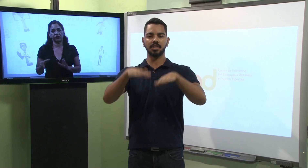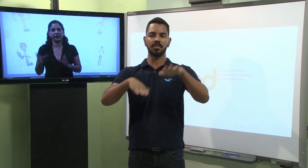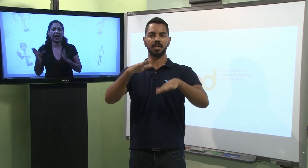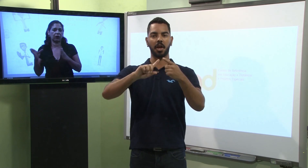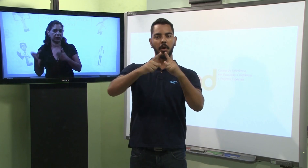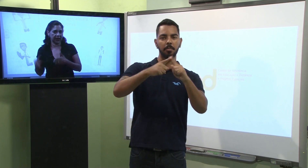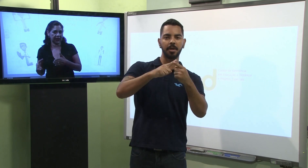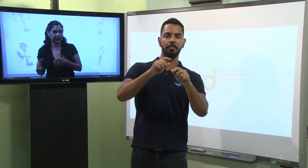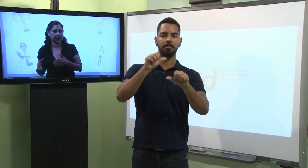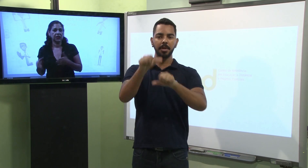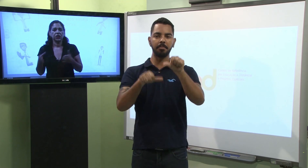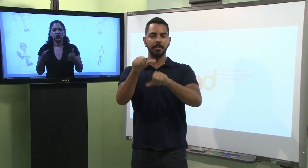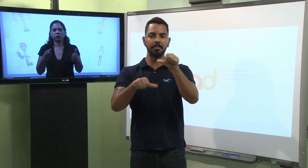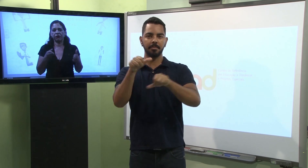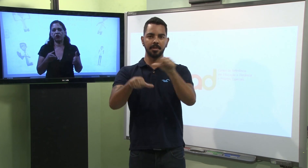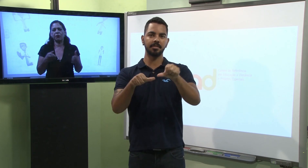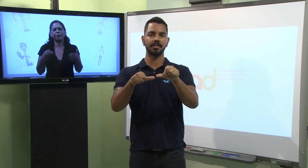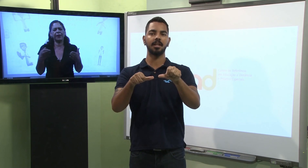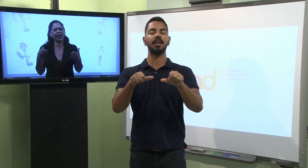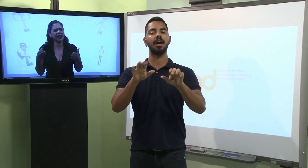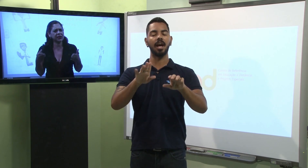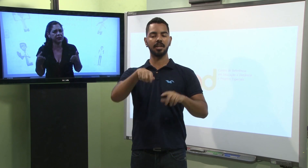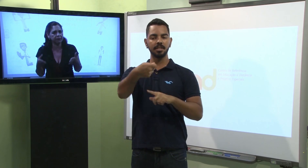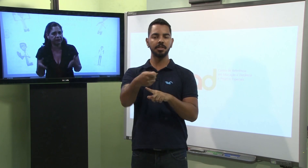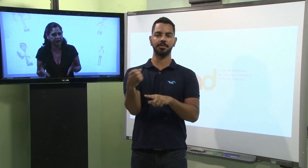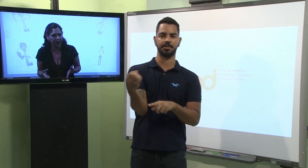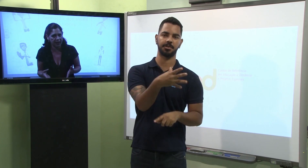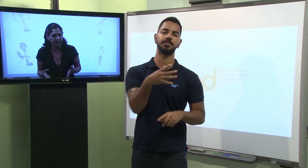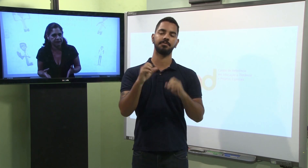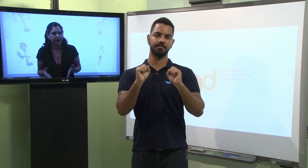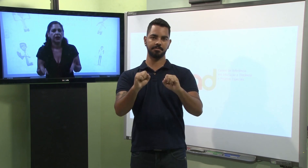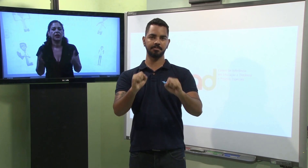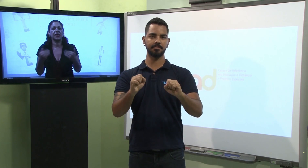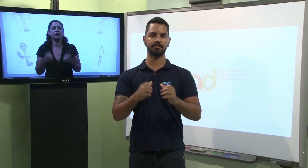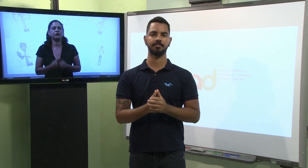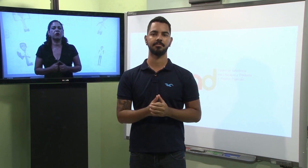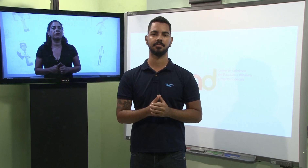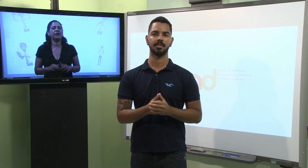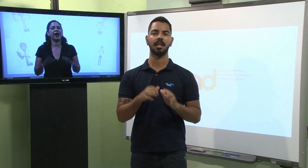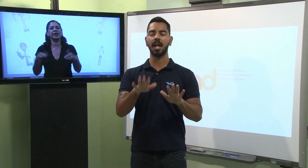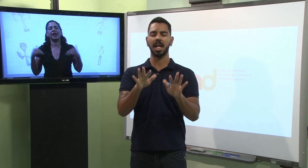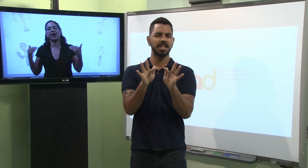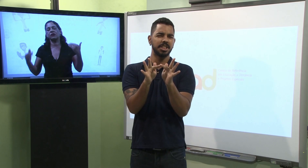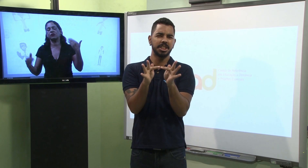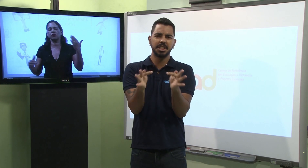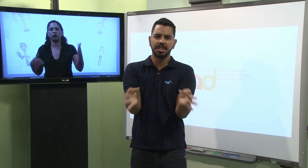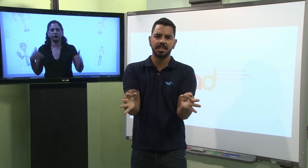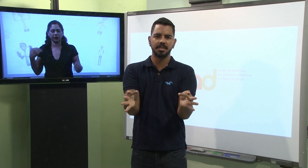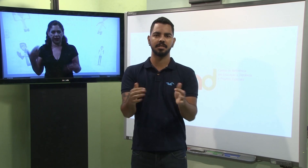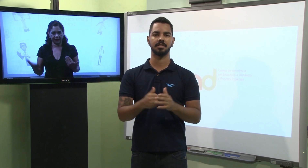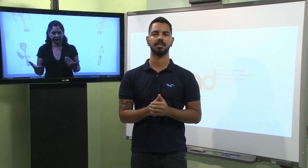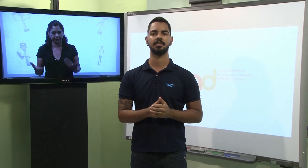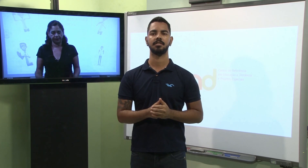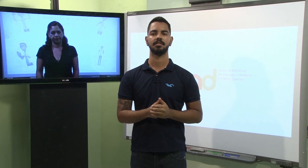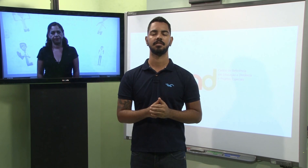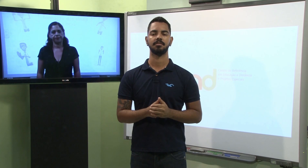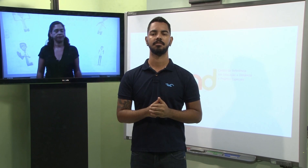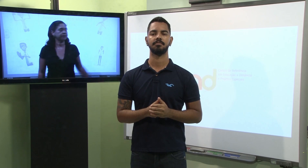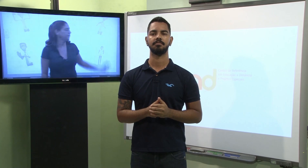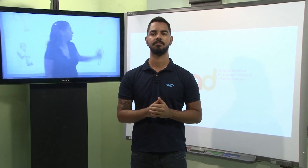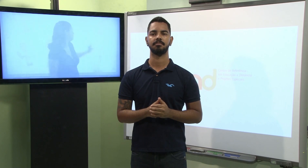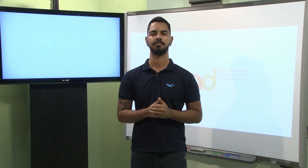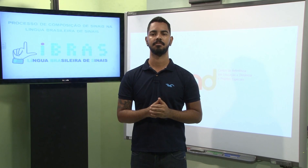as alterações acontecem de uma forma bem simplificada e eles formam variados novos sinais.